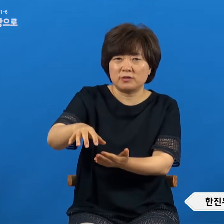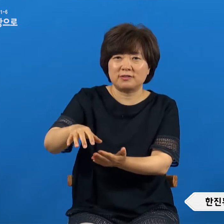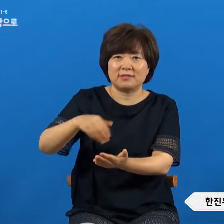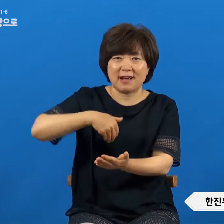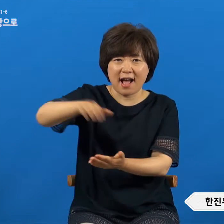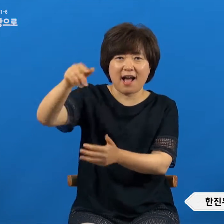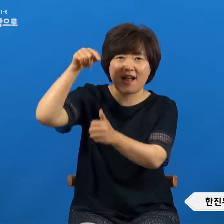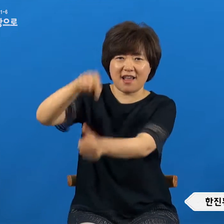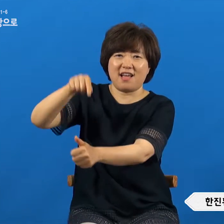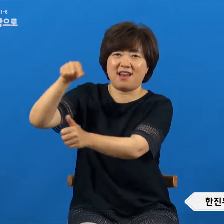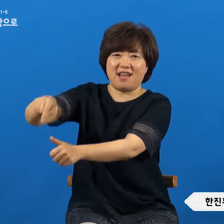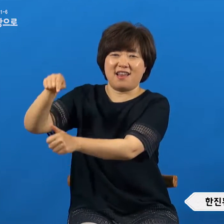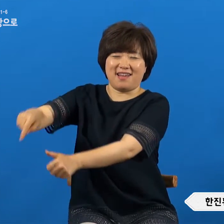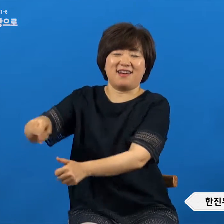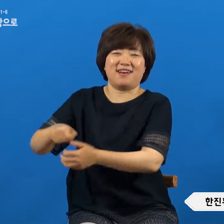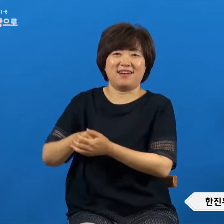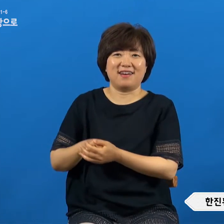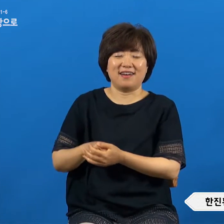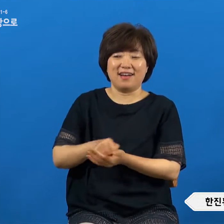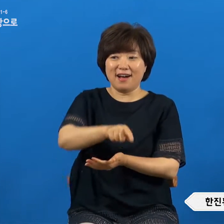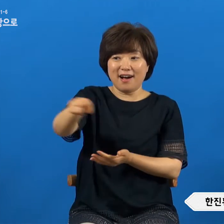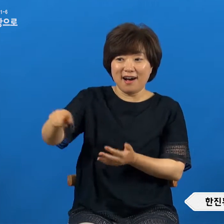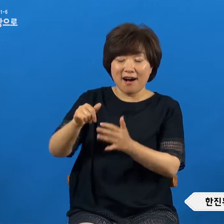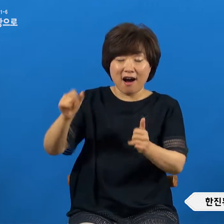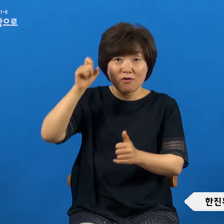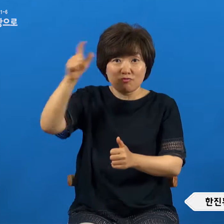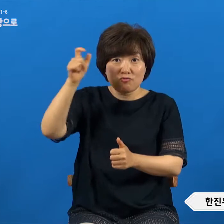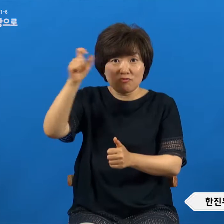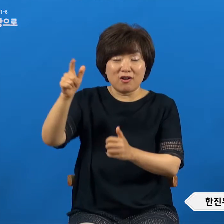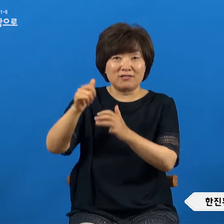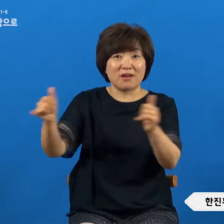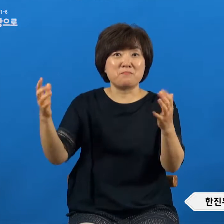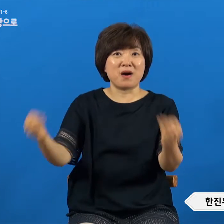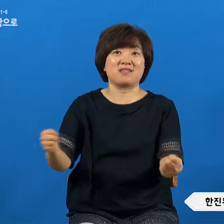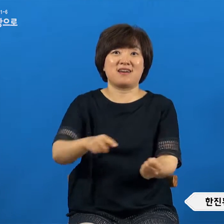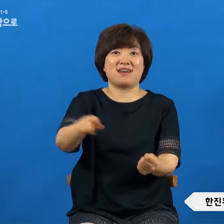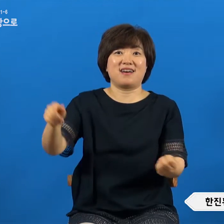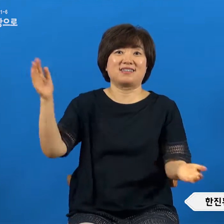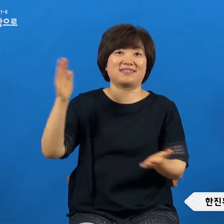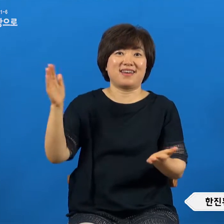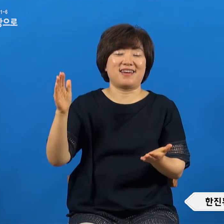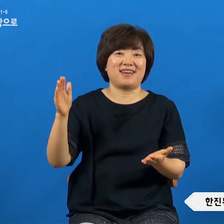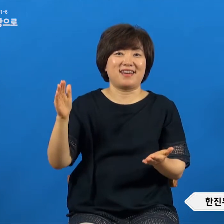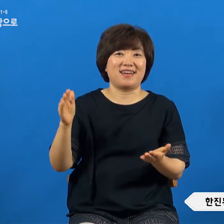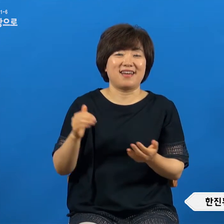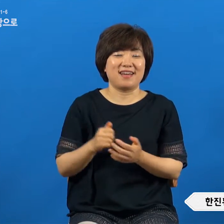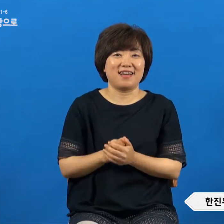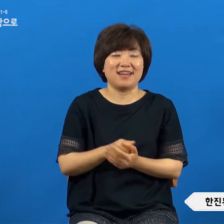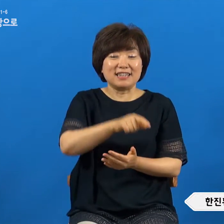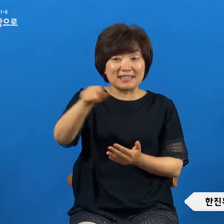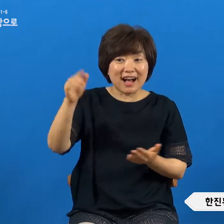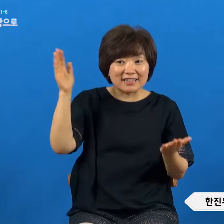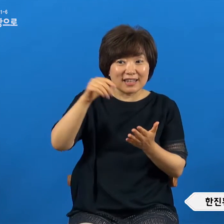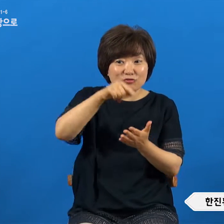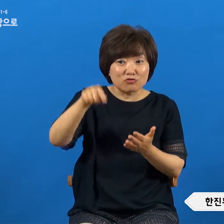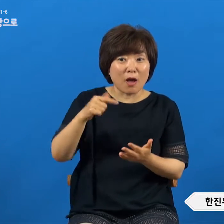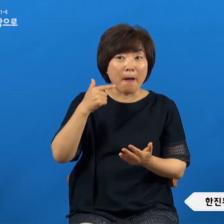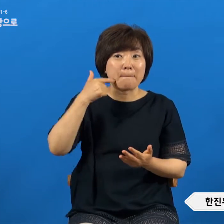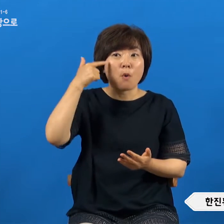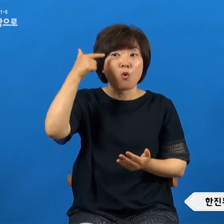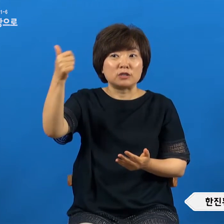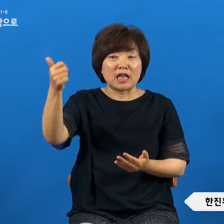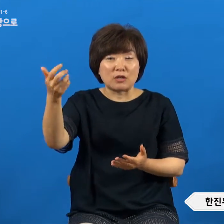그 가르침을 받고 자란 사람들 중에 인재가 많이 나왔습니다. 그 장고등학교 출신 중에